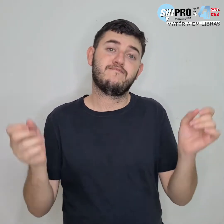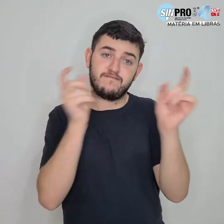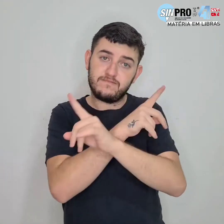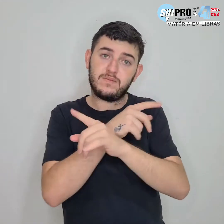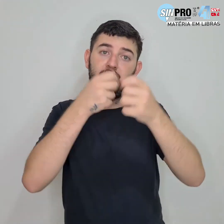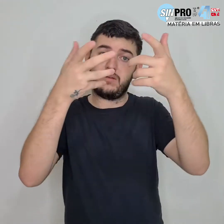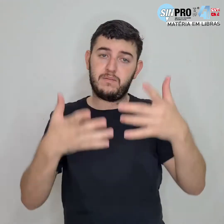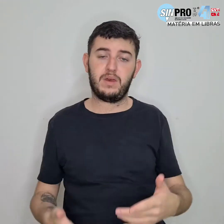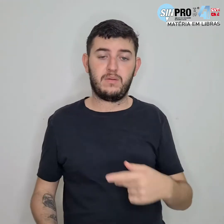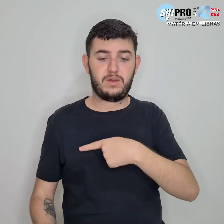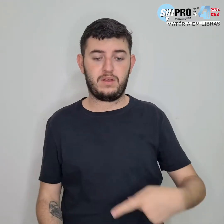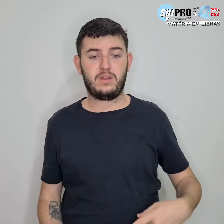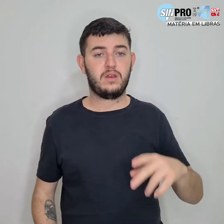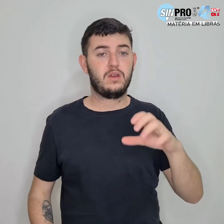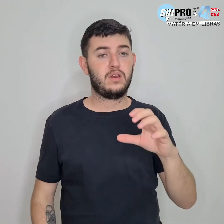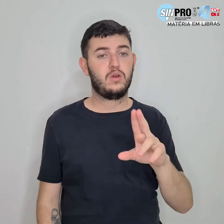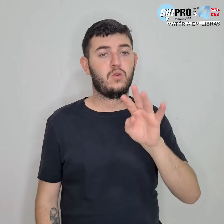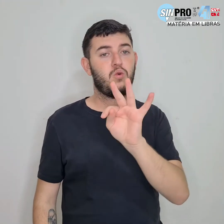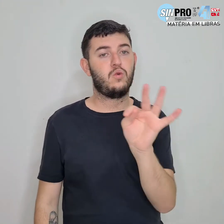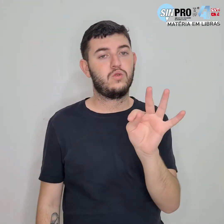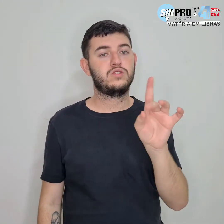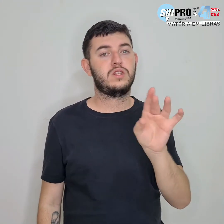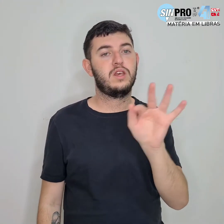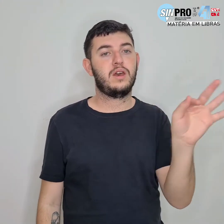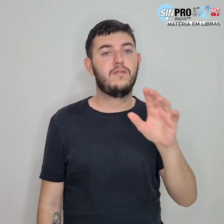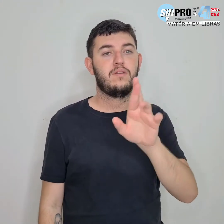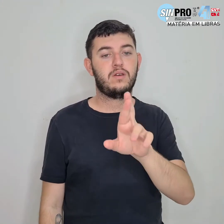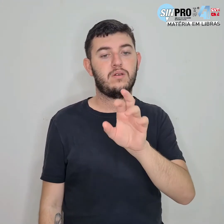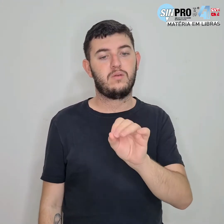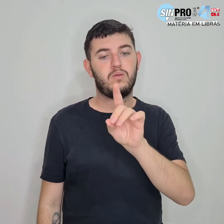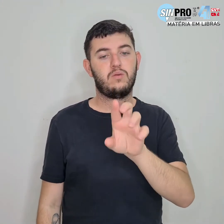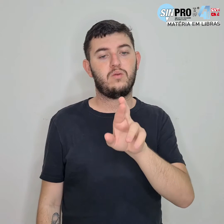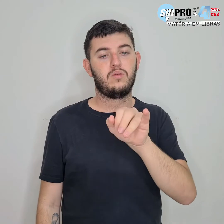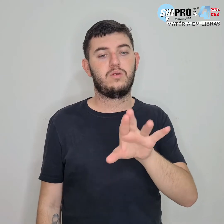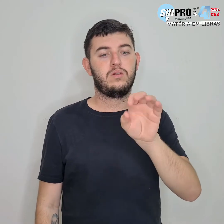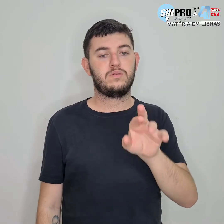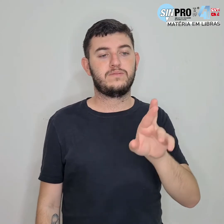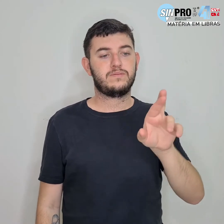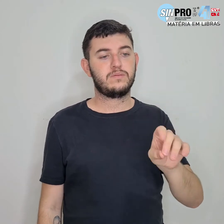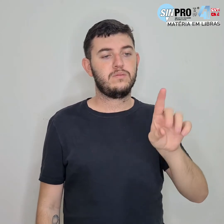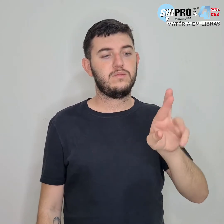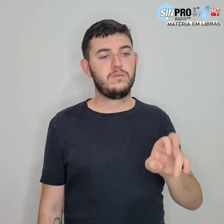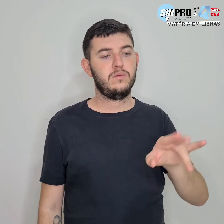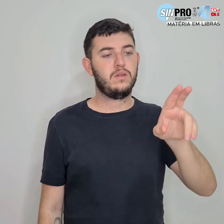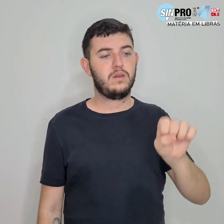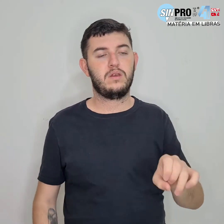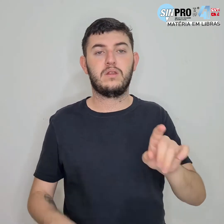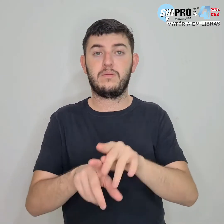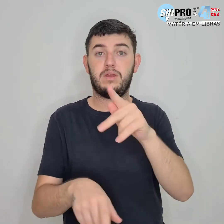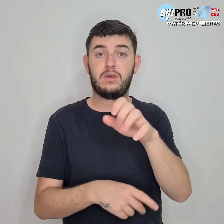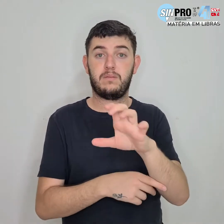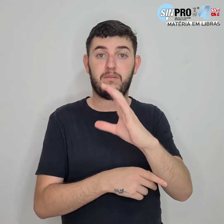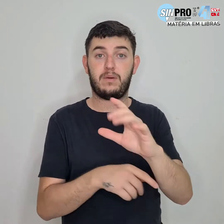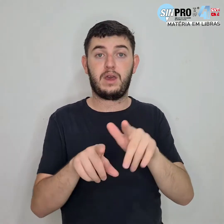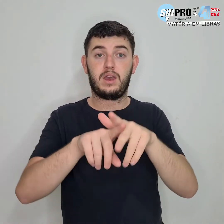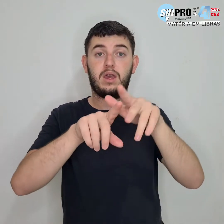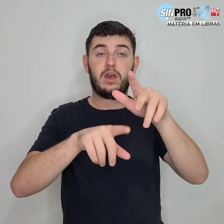presidente da CUT-DF, Rodrigo Rodrigues. A PEC da reforma administrativa deverá ser discutida nas